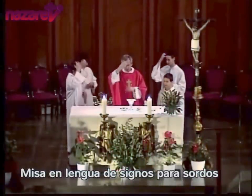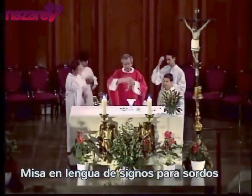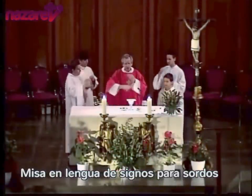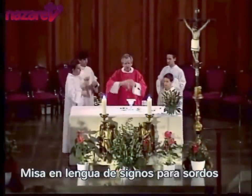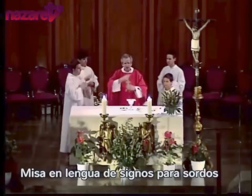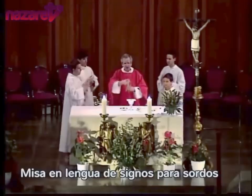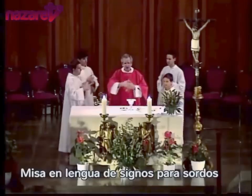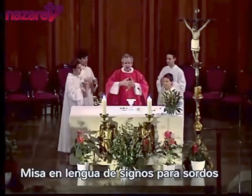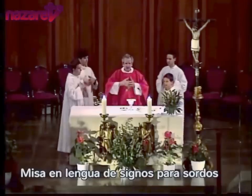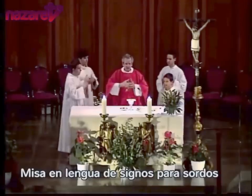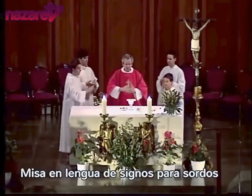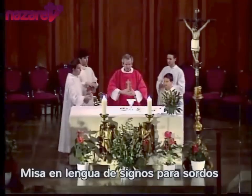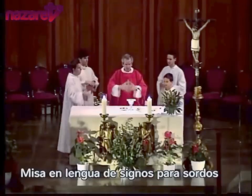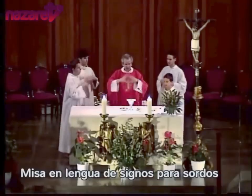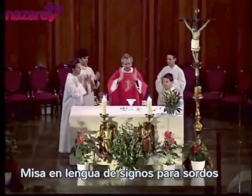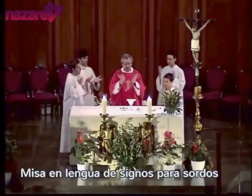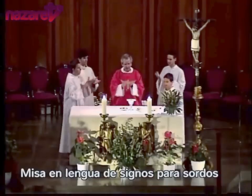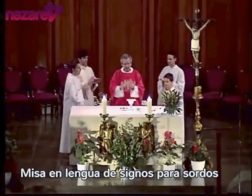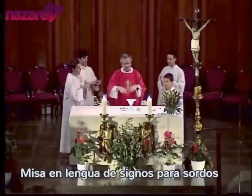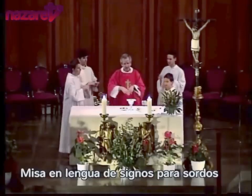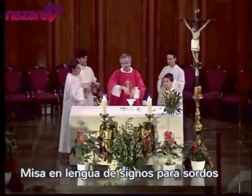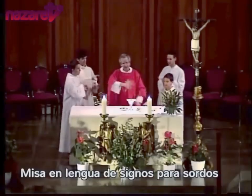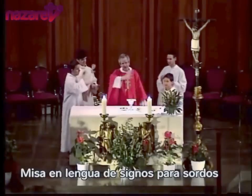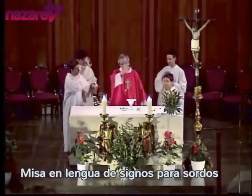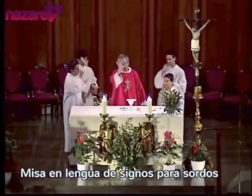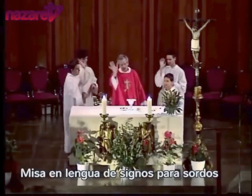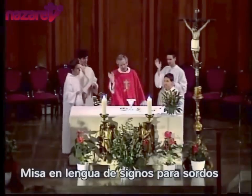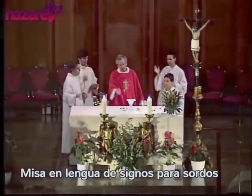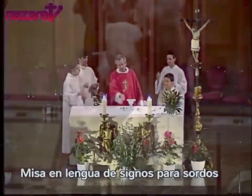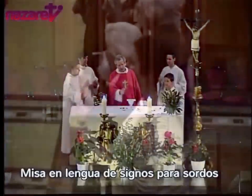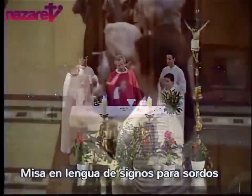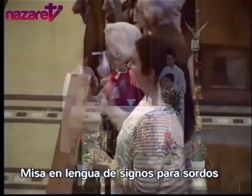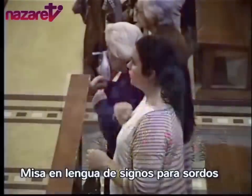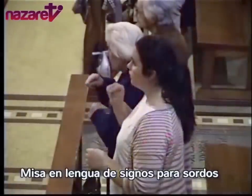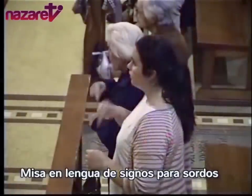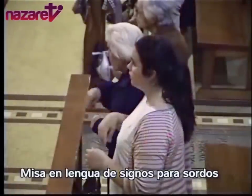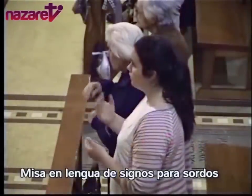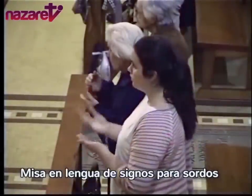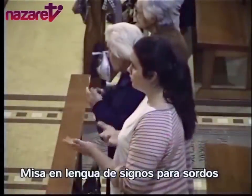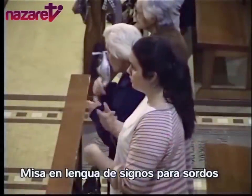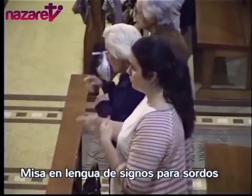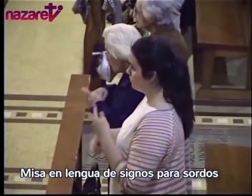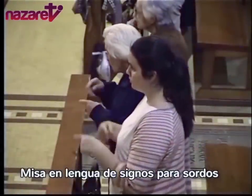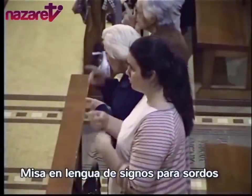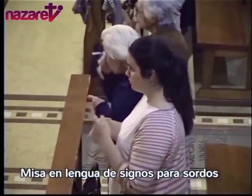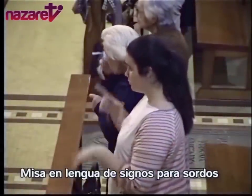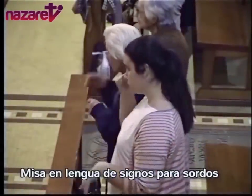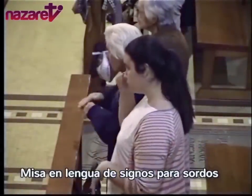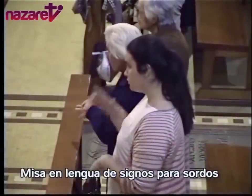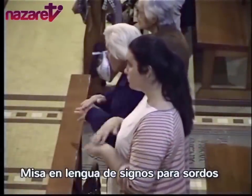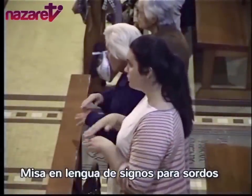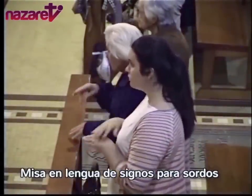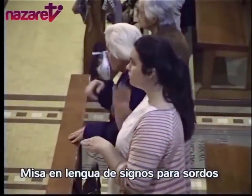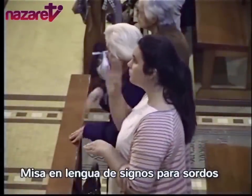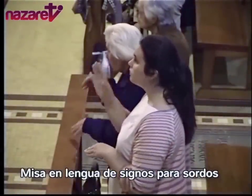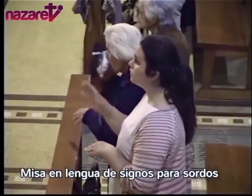nosotros tu reino, hágase tu voluntad en la tierra como en el cielo. Danos hoy nuestro pan de cada